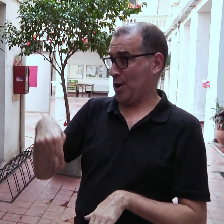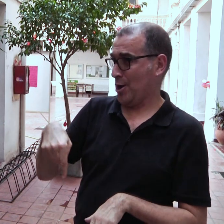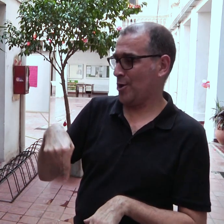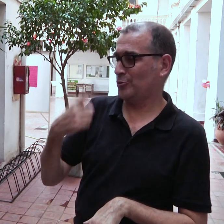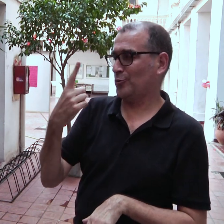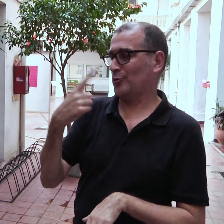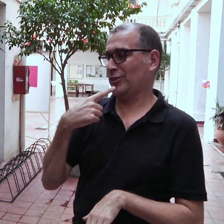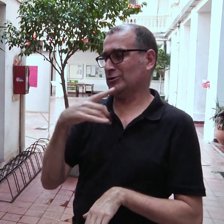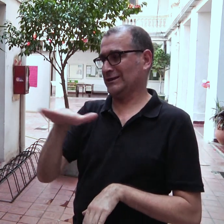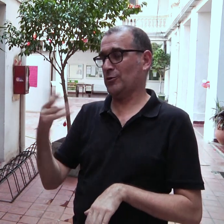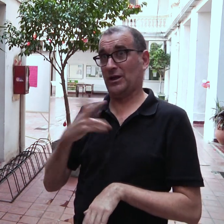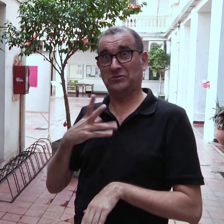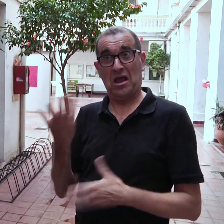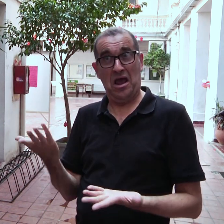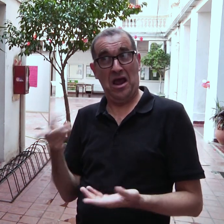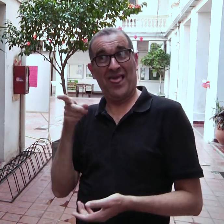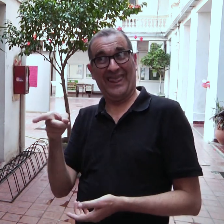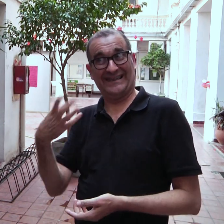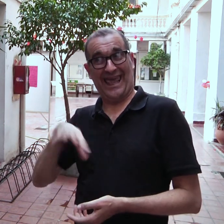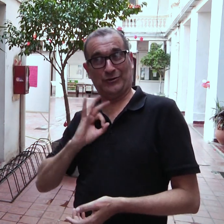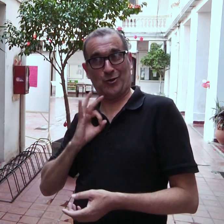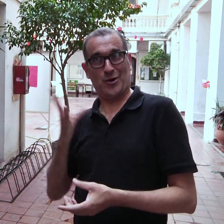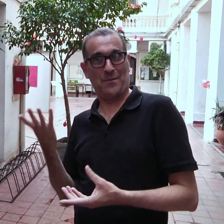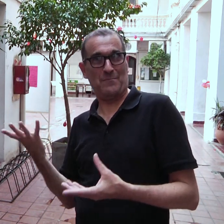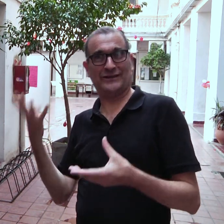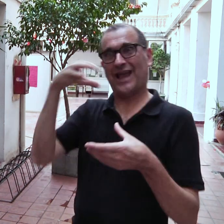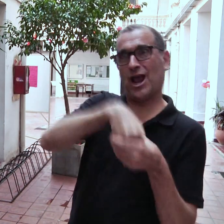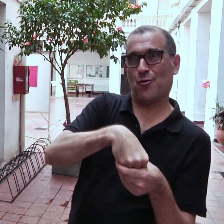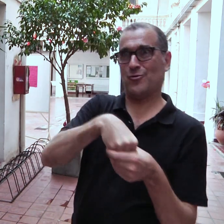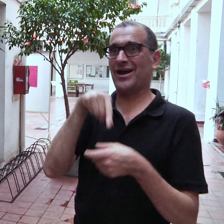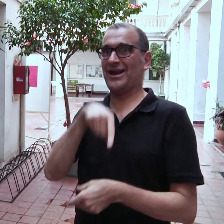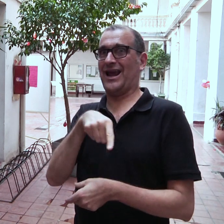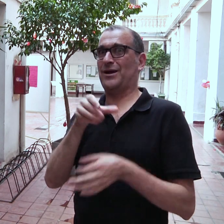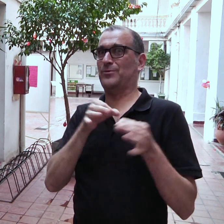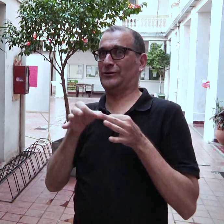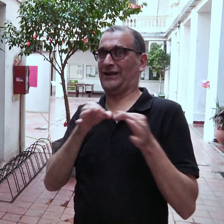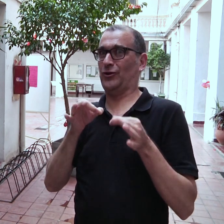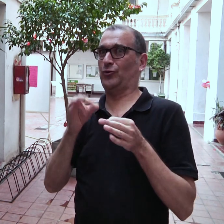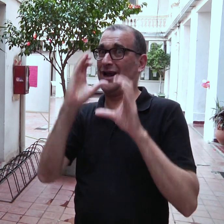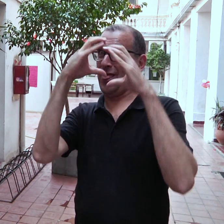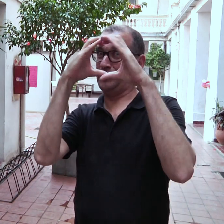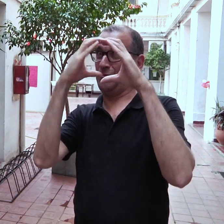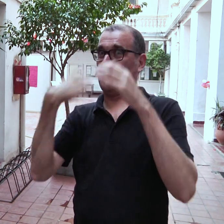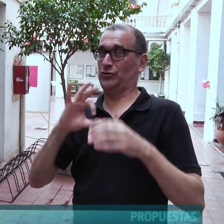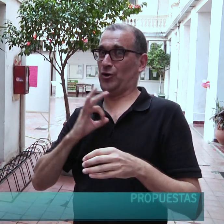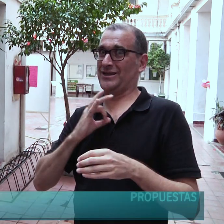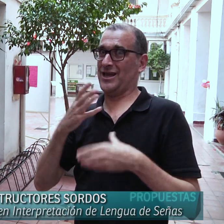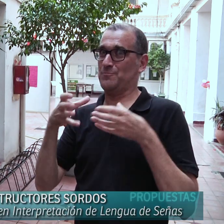a la historia argentina. Hoy uno de los chicos me dijo que también estaba